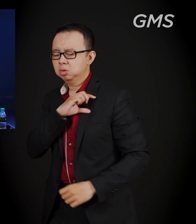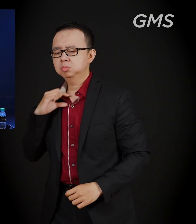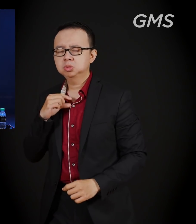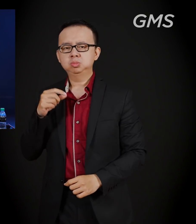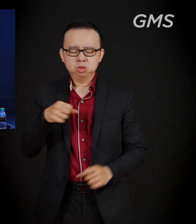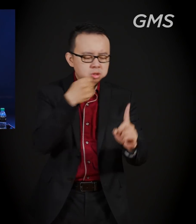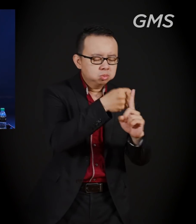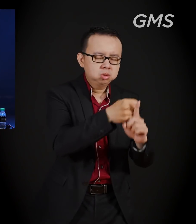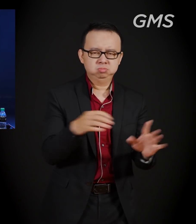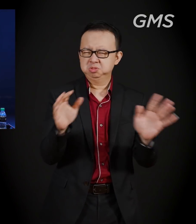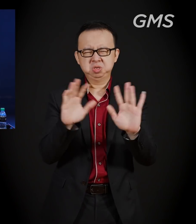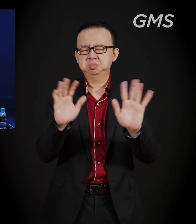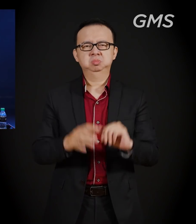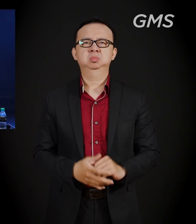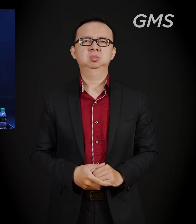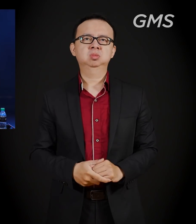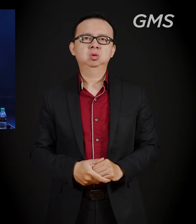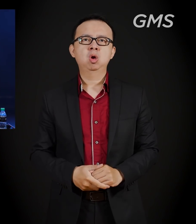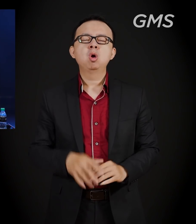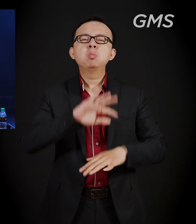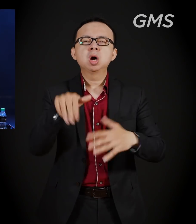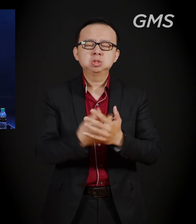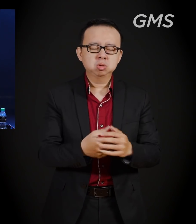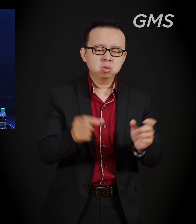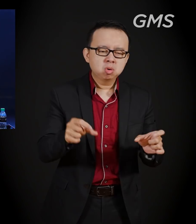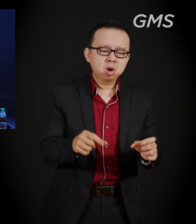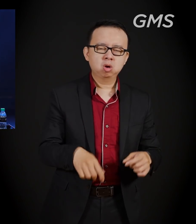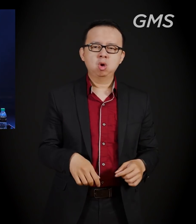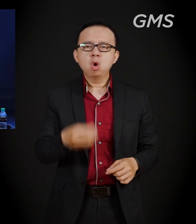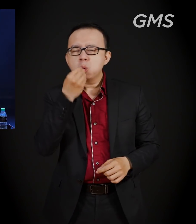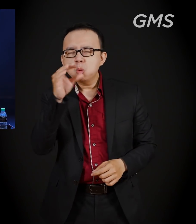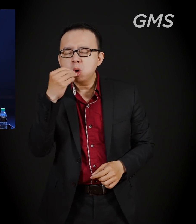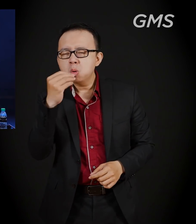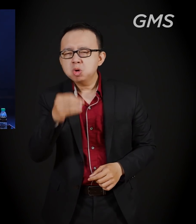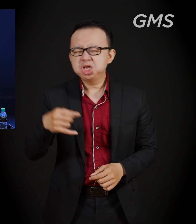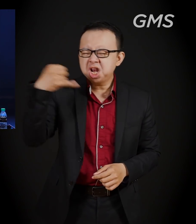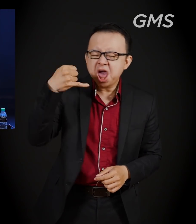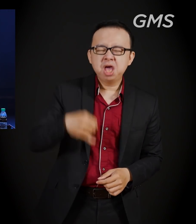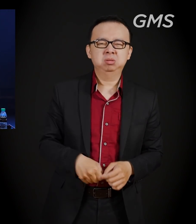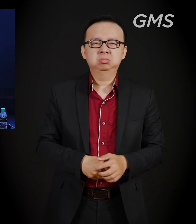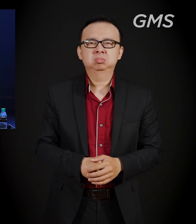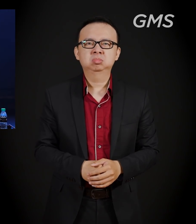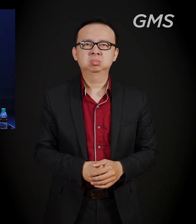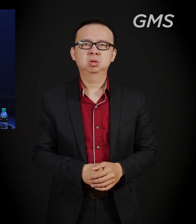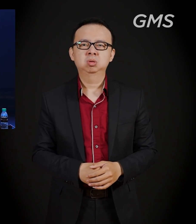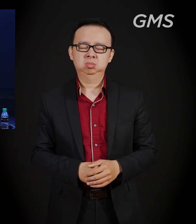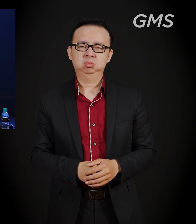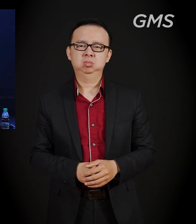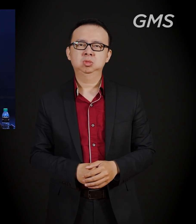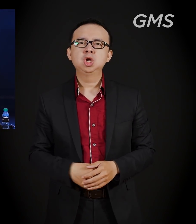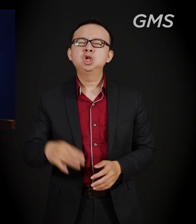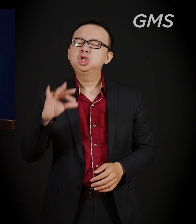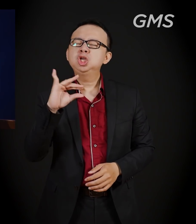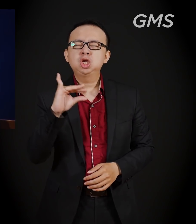Tuhan punya terobosan-terobosan dalam pelayanannya. Langsung difitnah, langsung diomongin. Langsung ada haters-haters yang menyerang di media-media